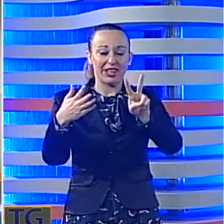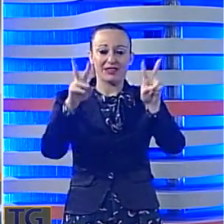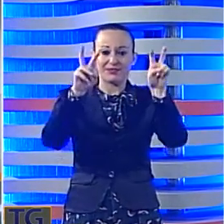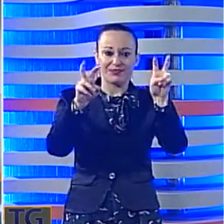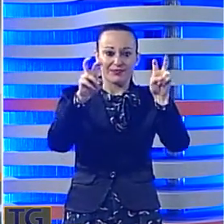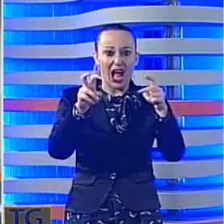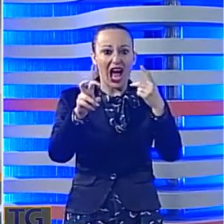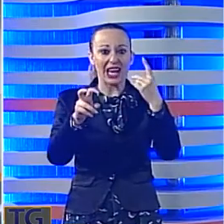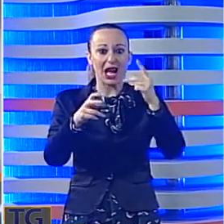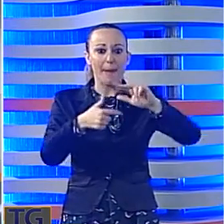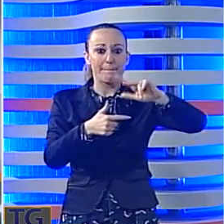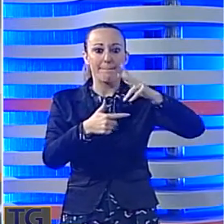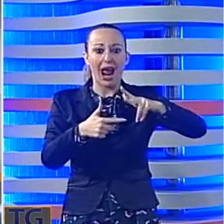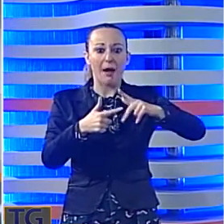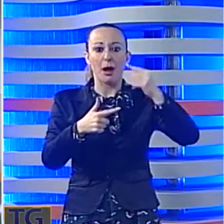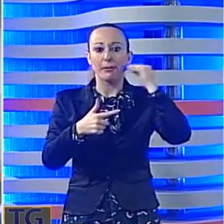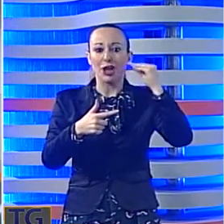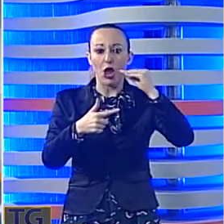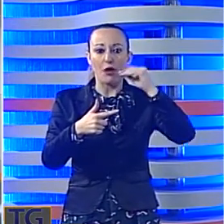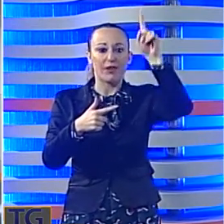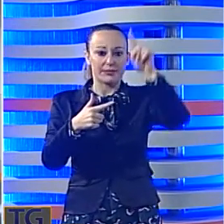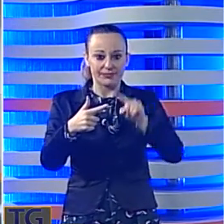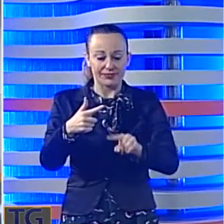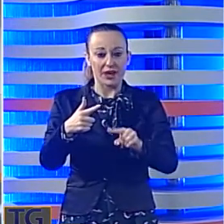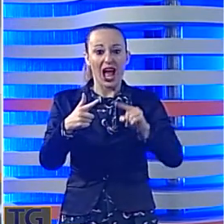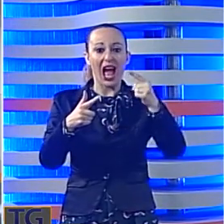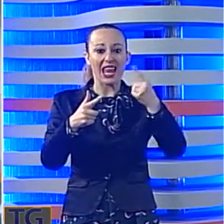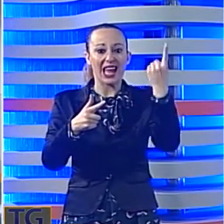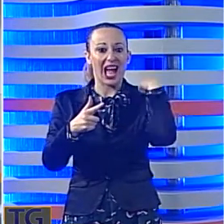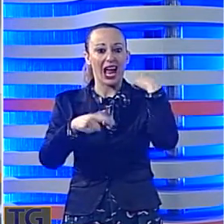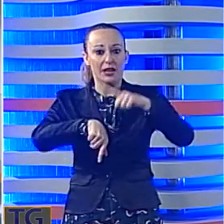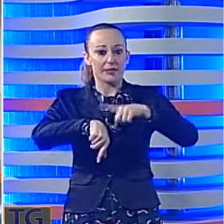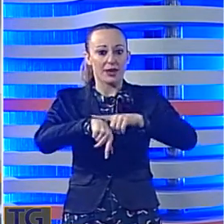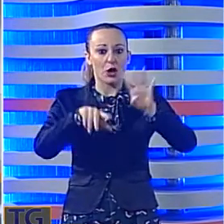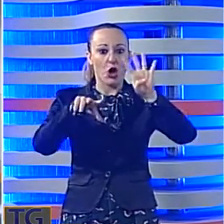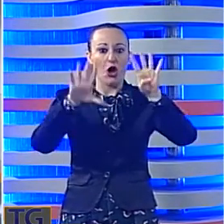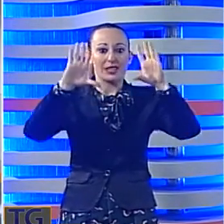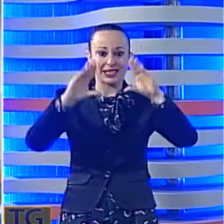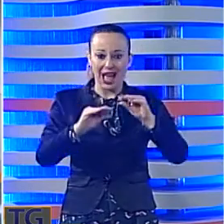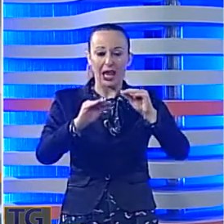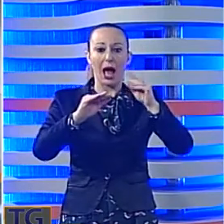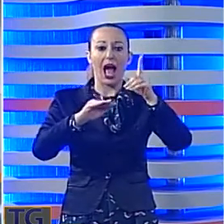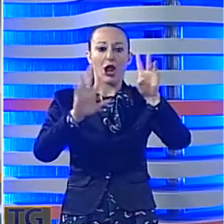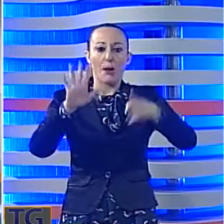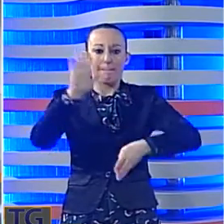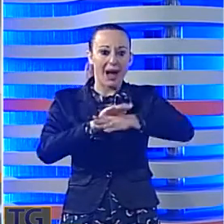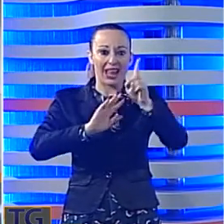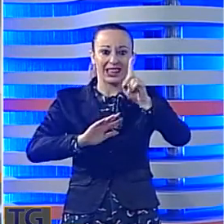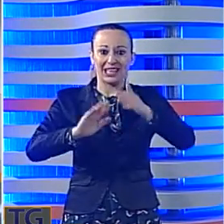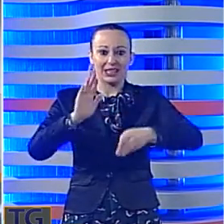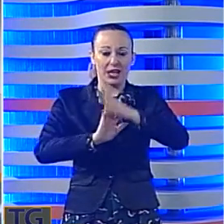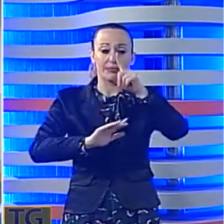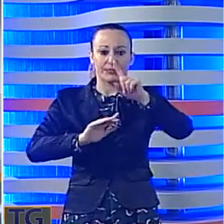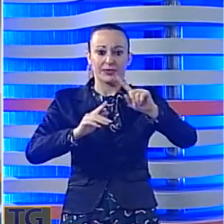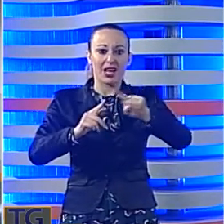del fuoco. A causa del maltempo, per esempio, il traghetto delle grandi navi veloci Palermo-Genova